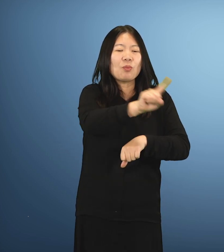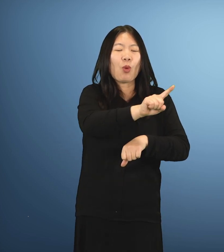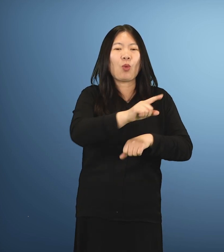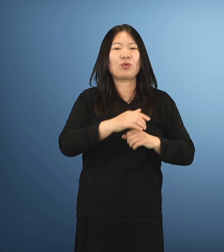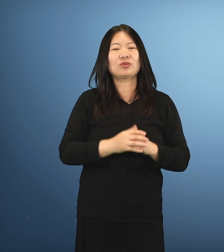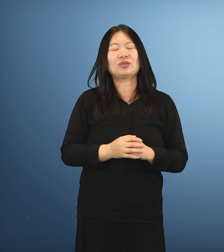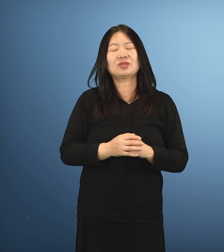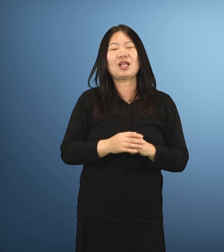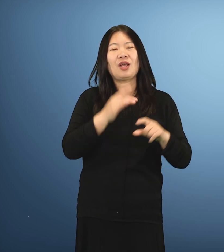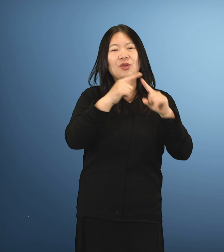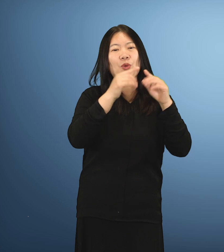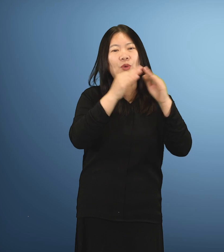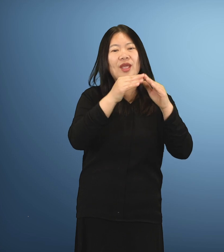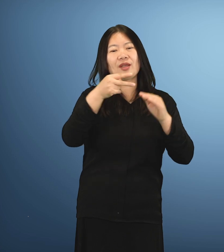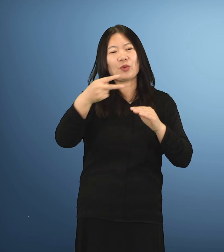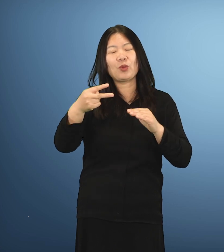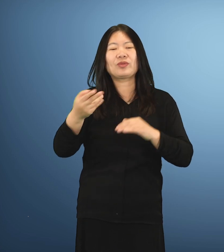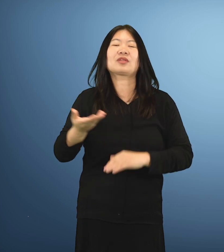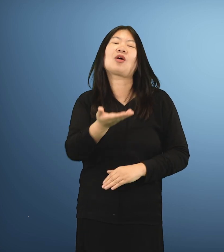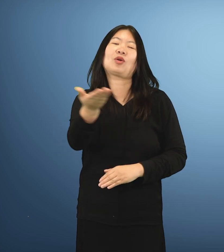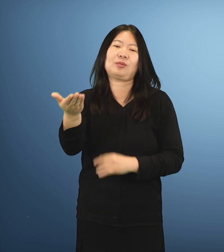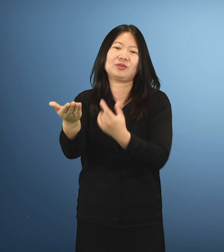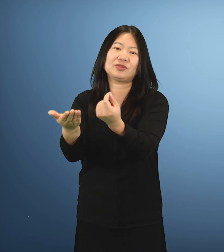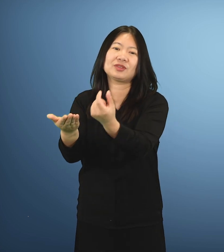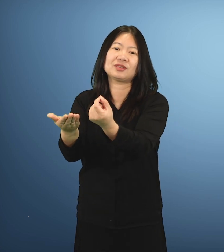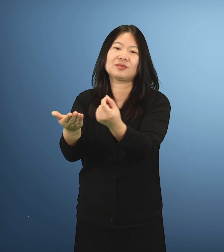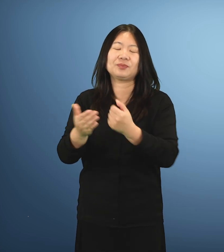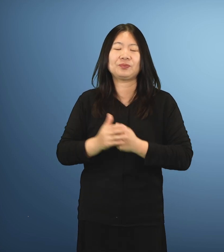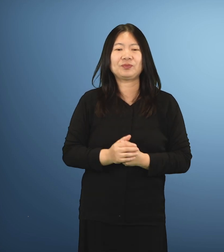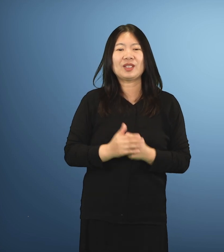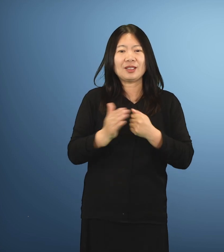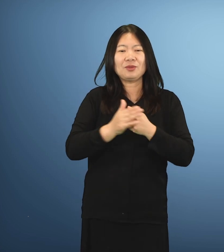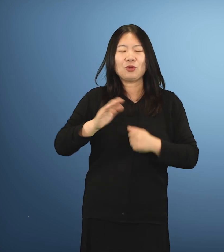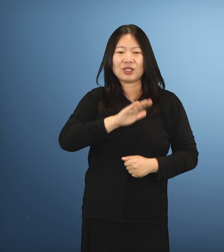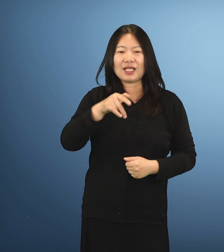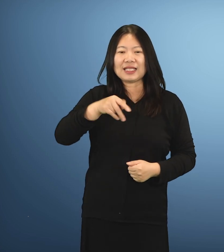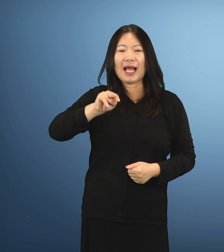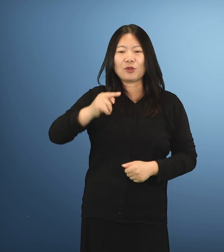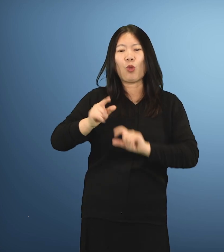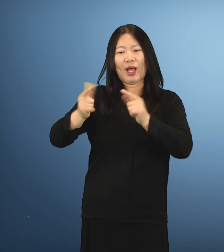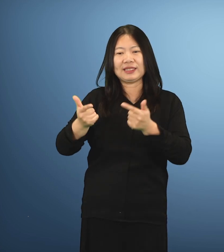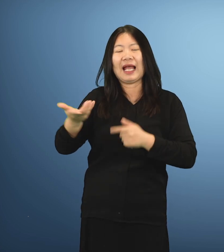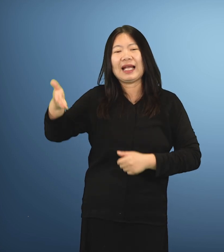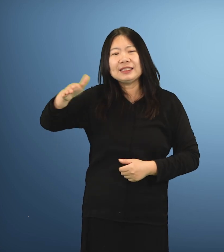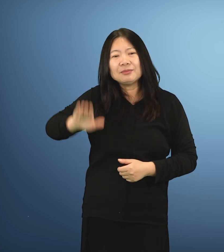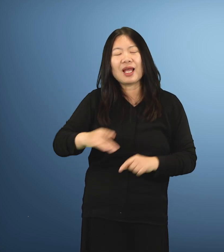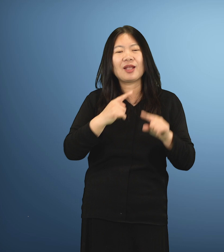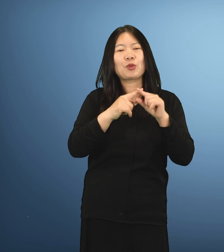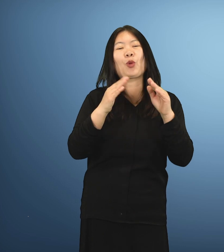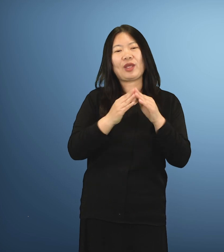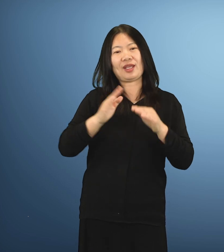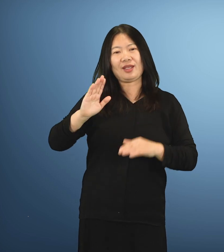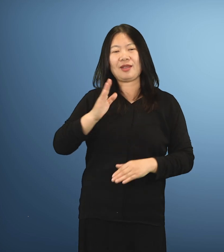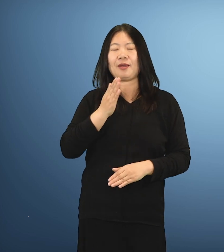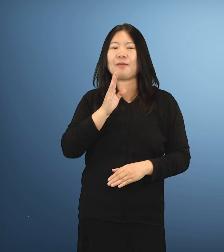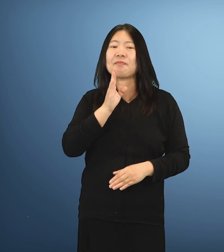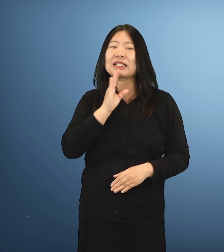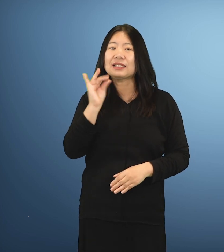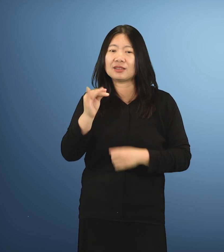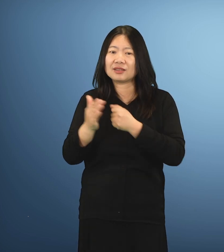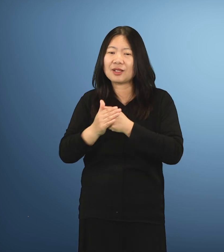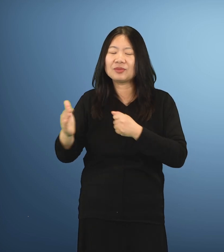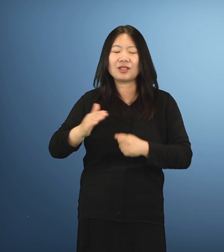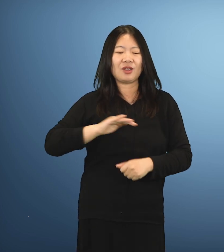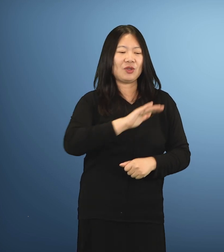이 사도성을 가지고 우리는 계속 일상에서 가르치고, 일상에서